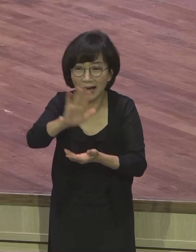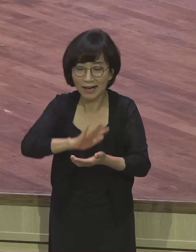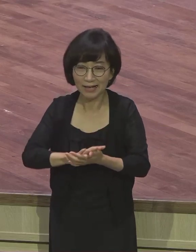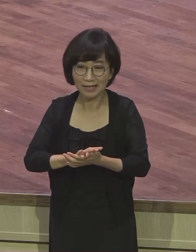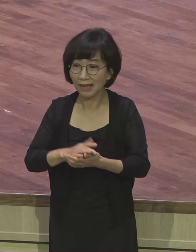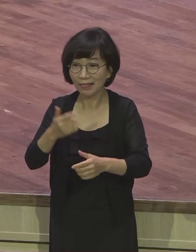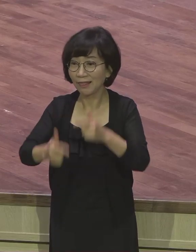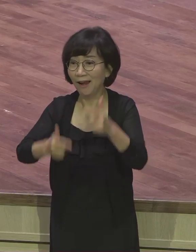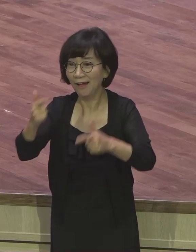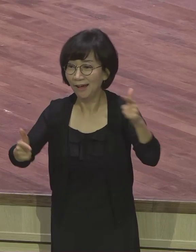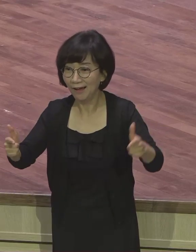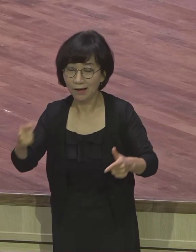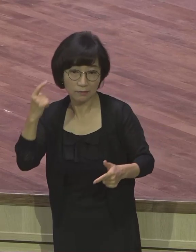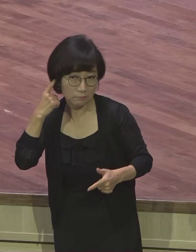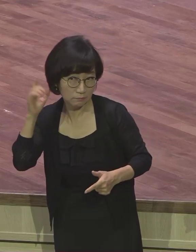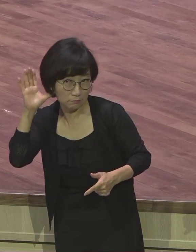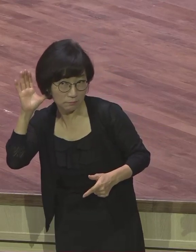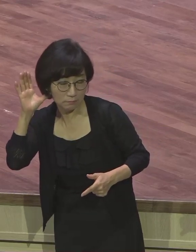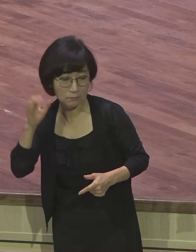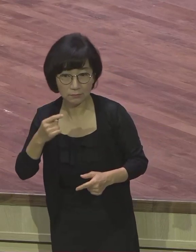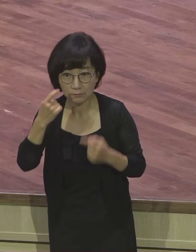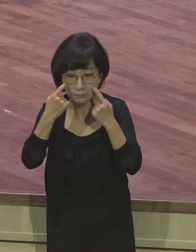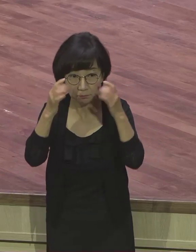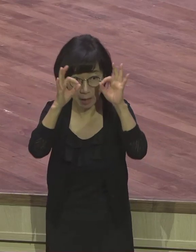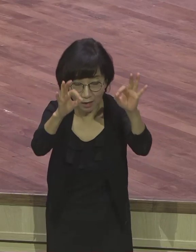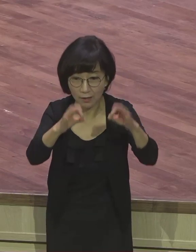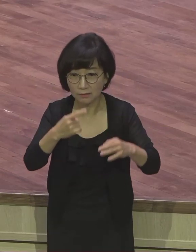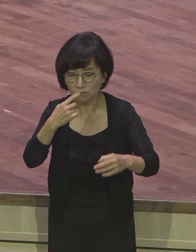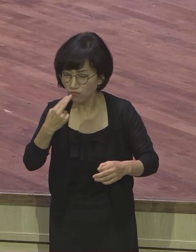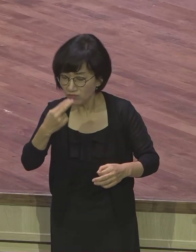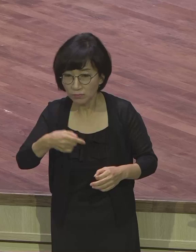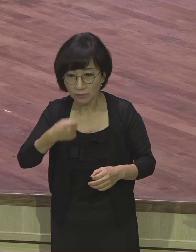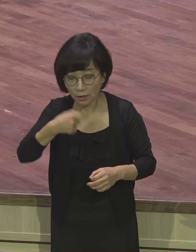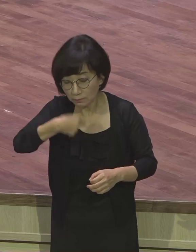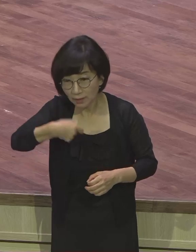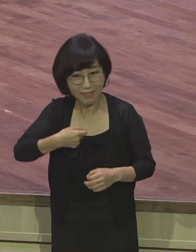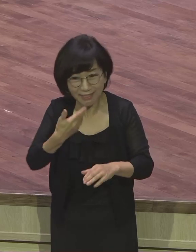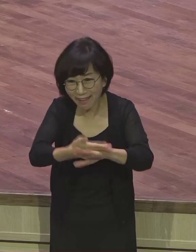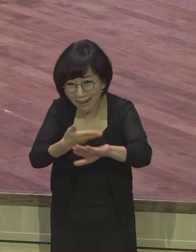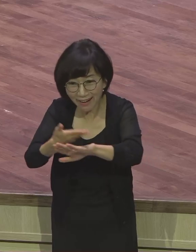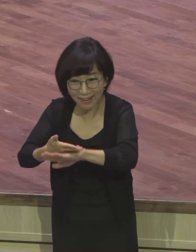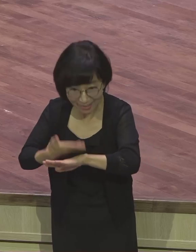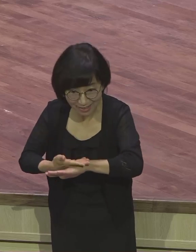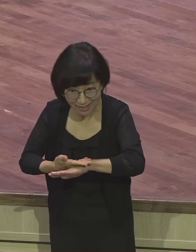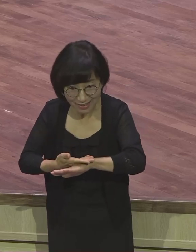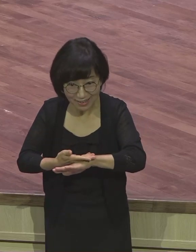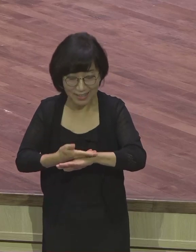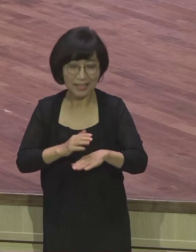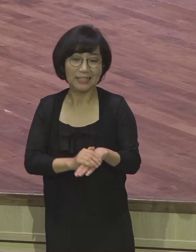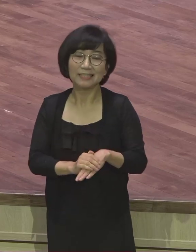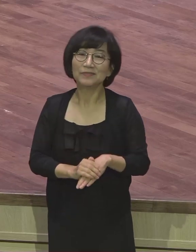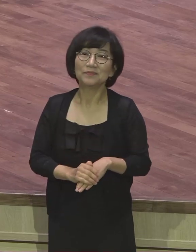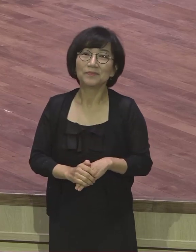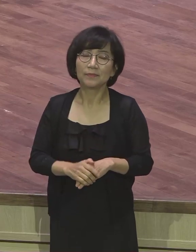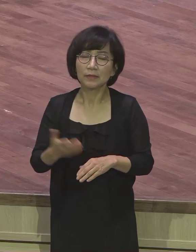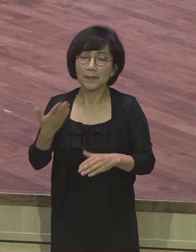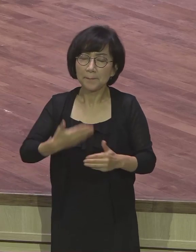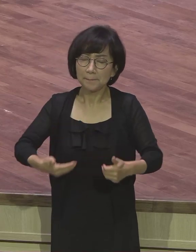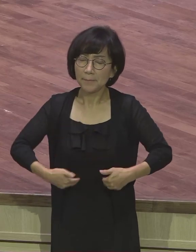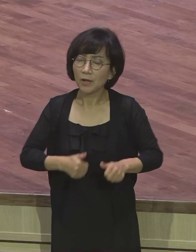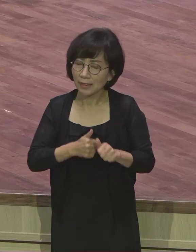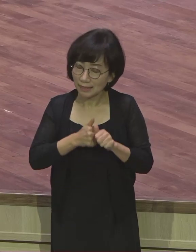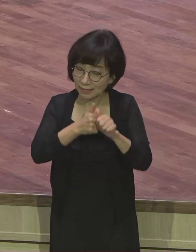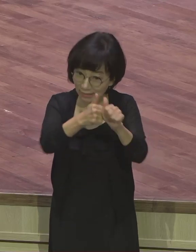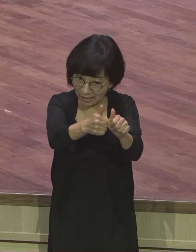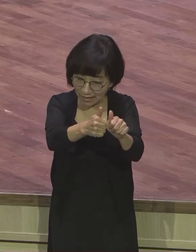있다. 각 지체들이 몸에 붙어 있는 지체들이 몸의 각 지체는 모두 필요해서